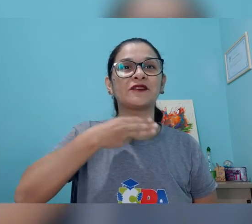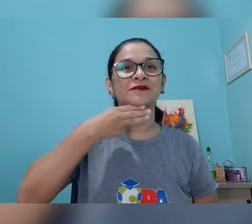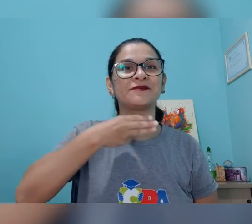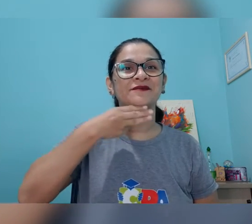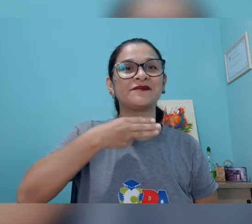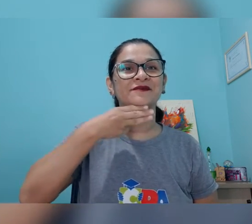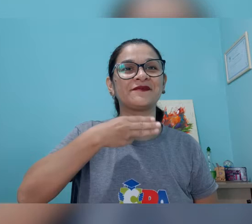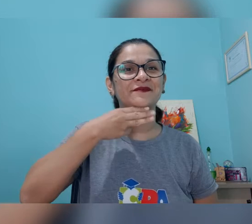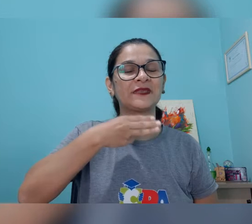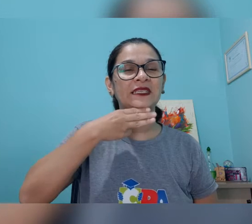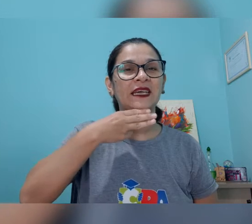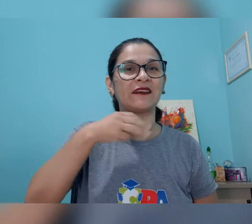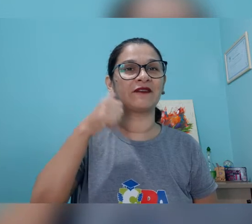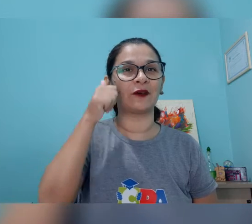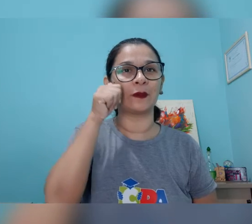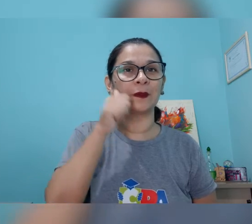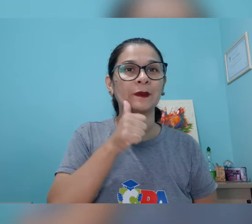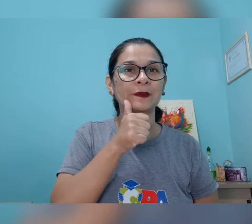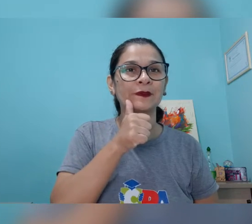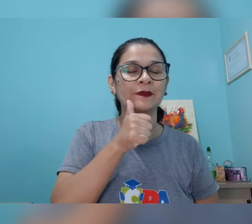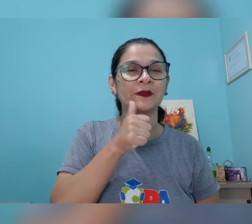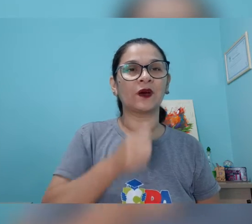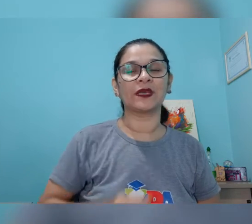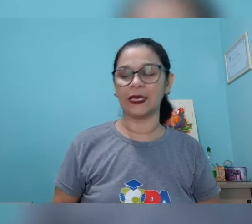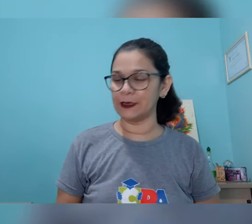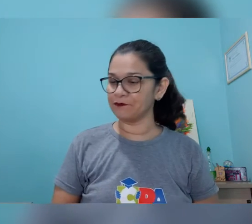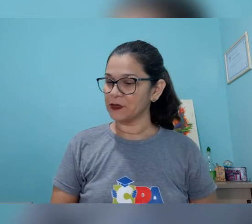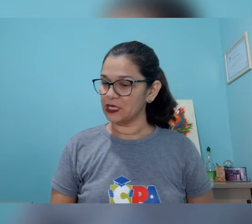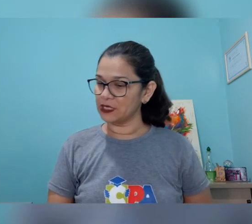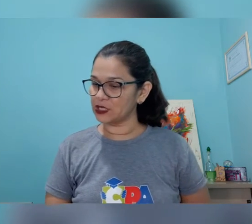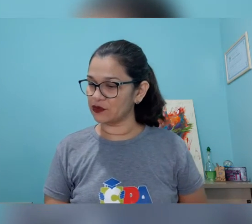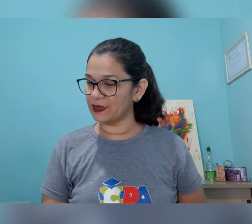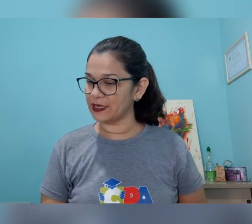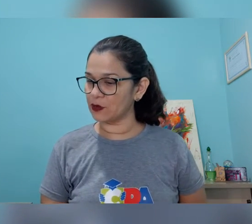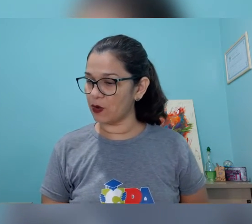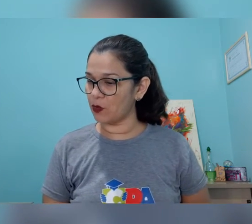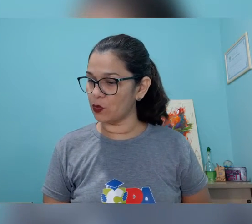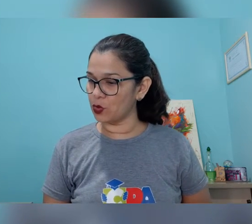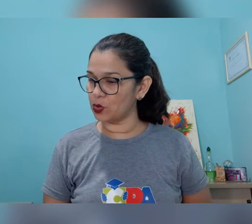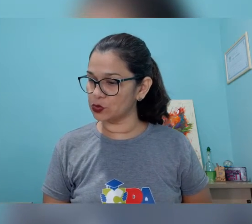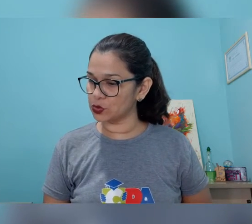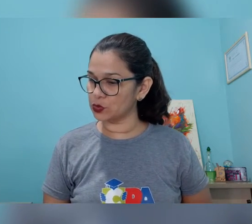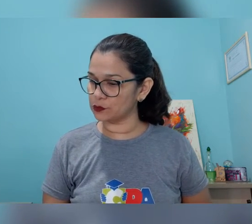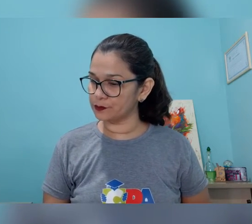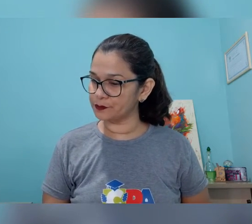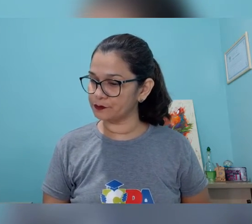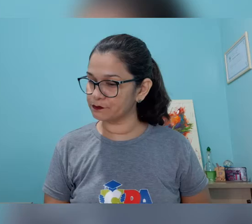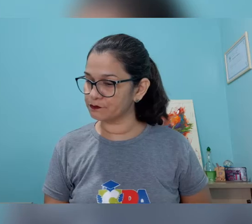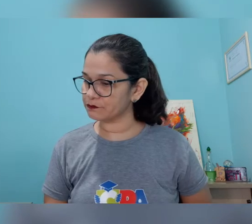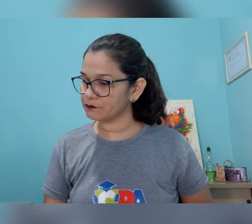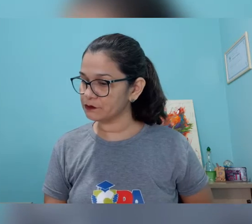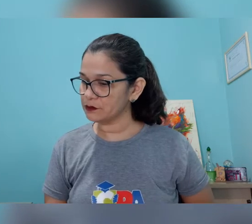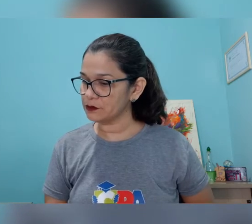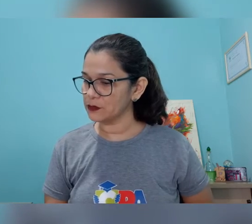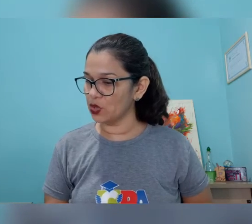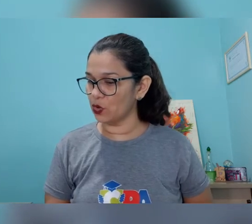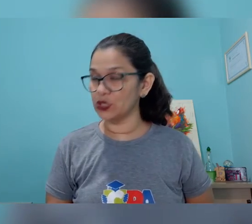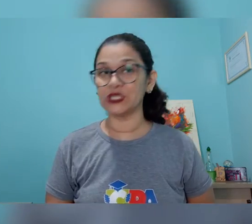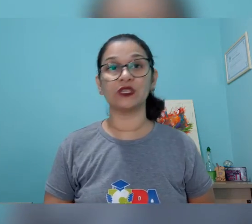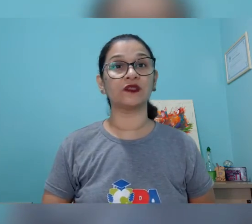tataravô, tataravó, ok? Deixa eu ver aqui qual outro. Hoje nós